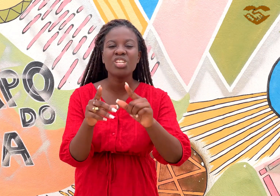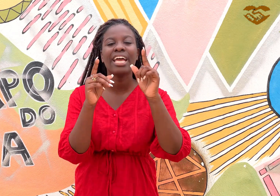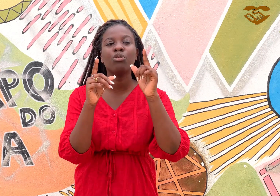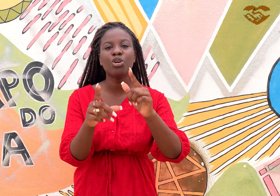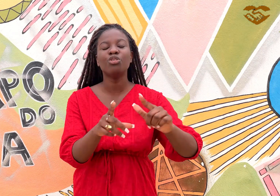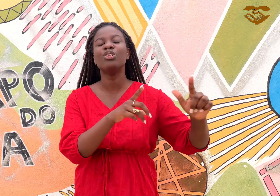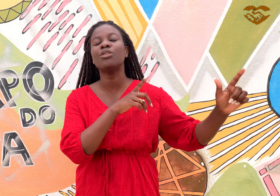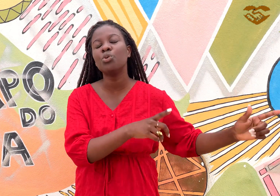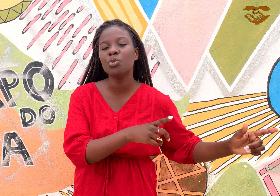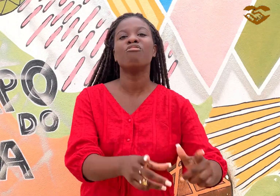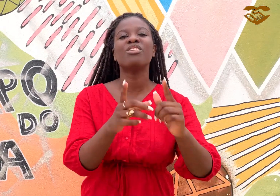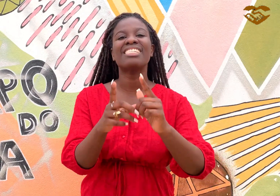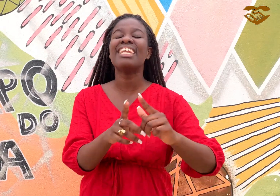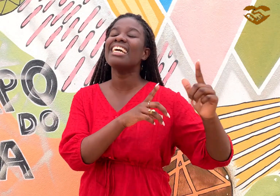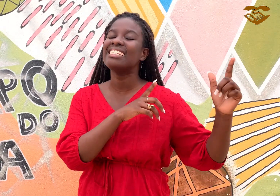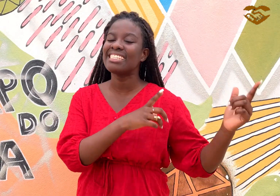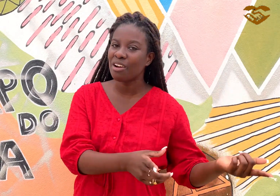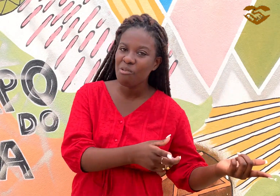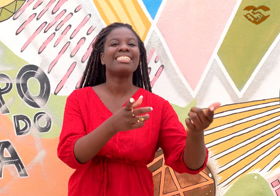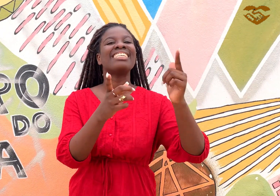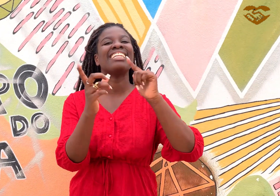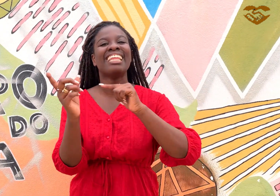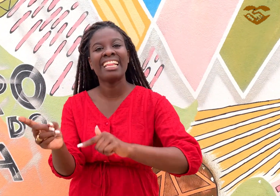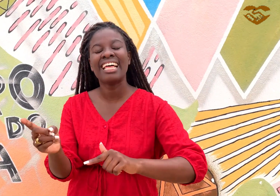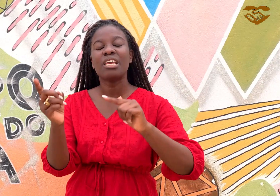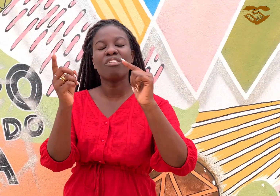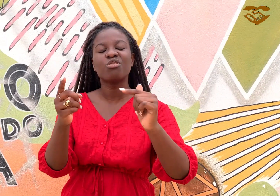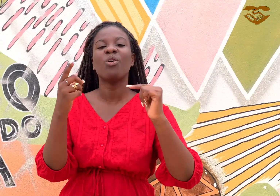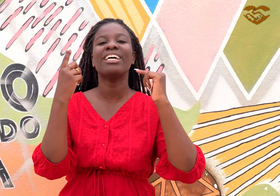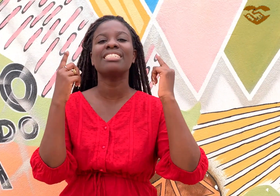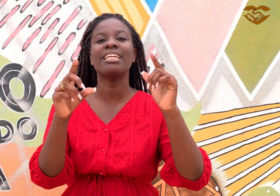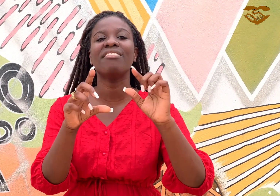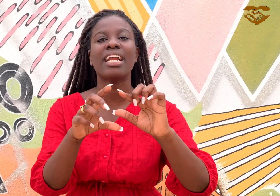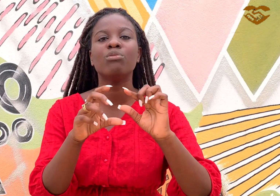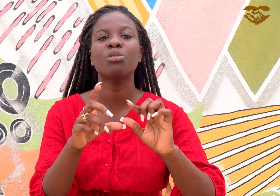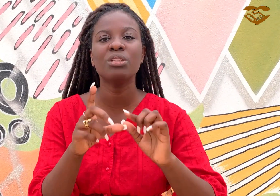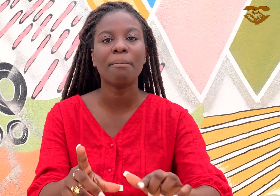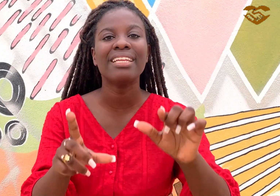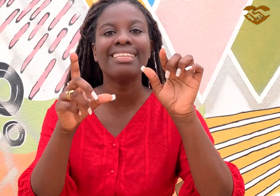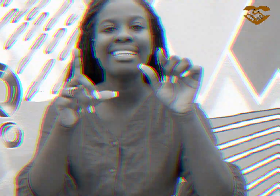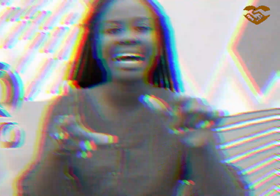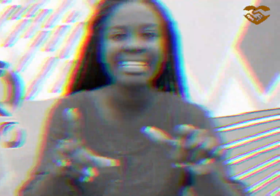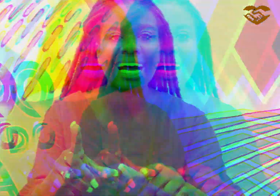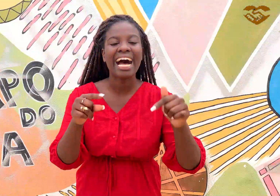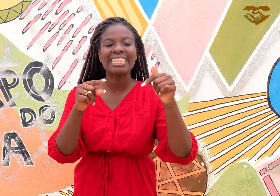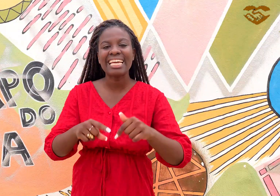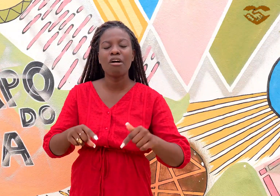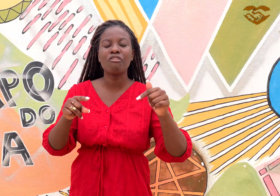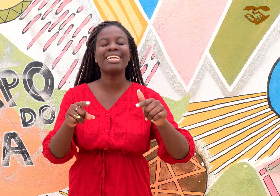é o dono de tudo. Você nasceu sem nada e vais morrer sem levar absolutamente nada. A terra foi